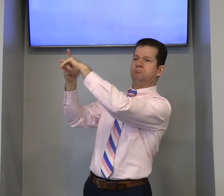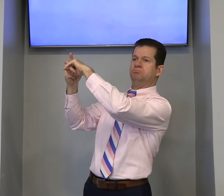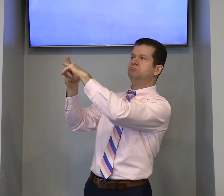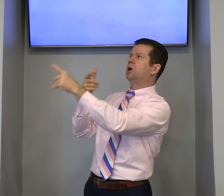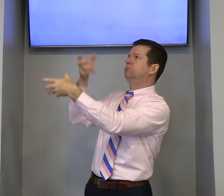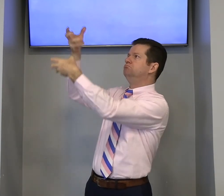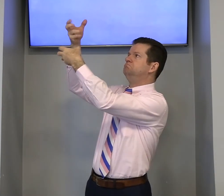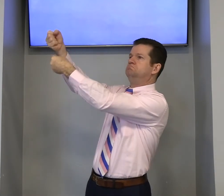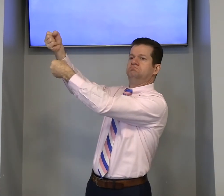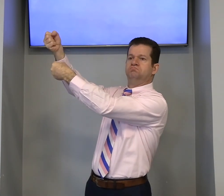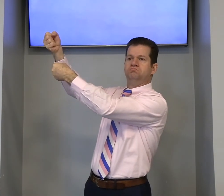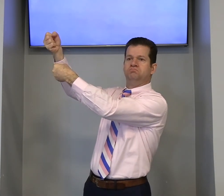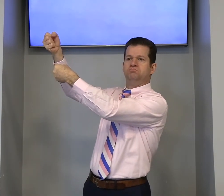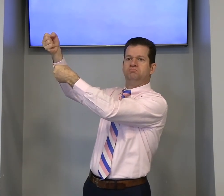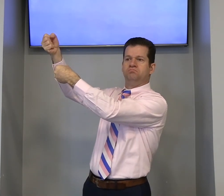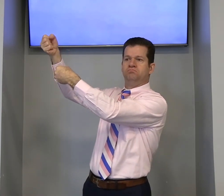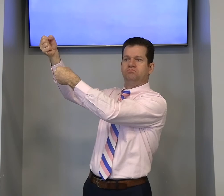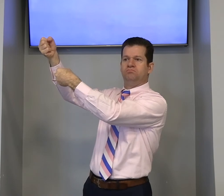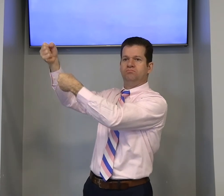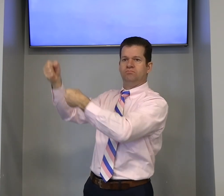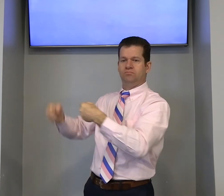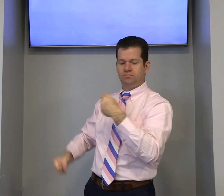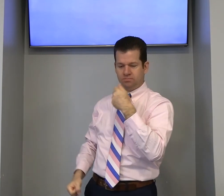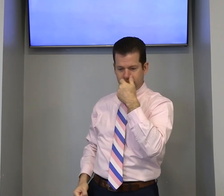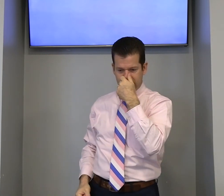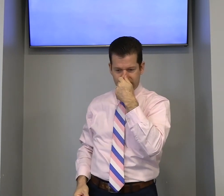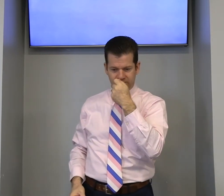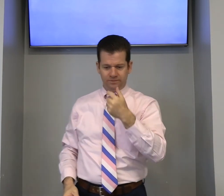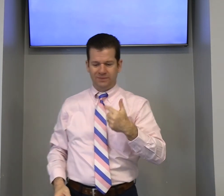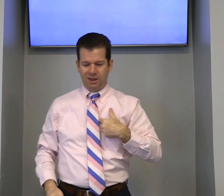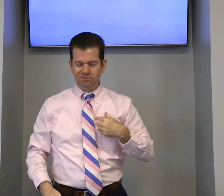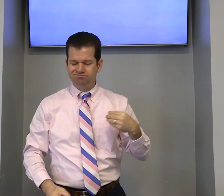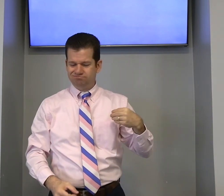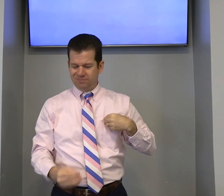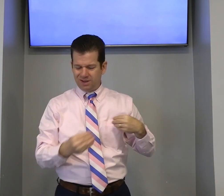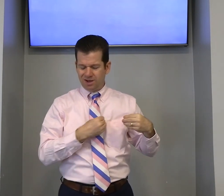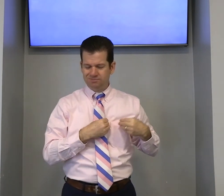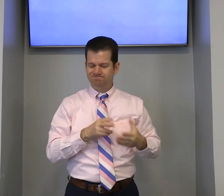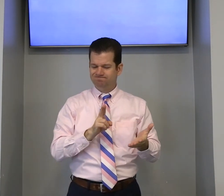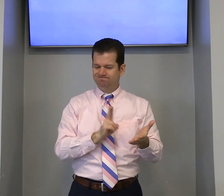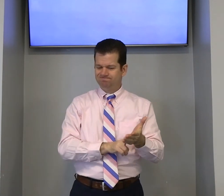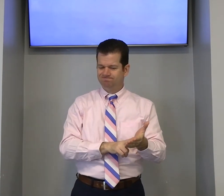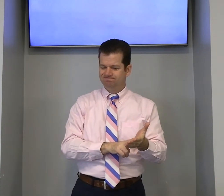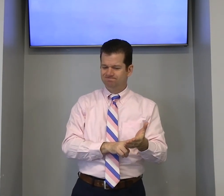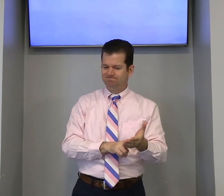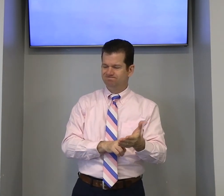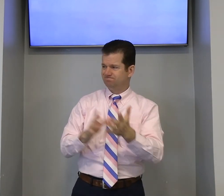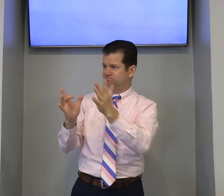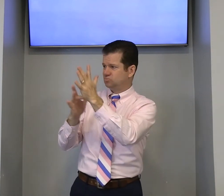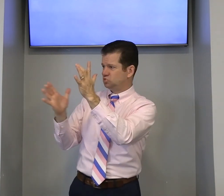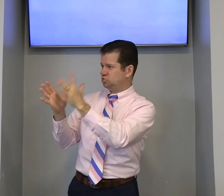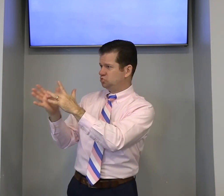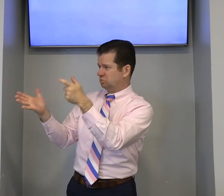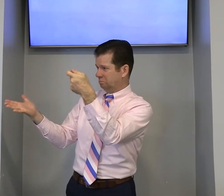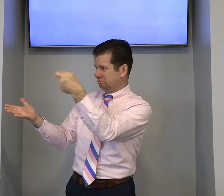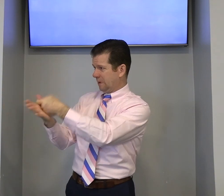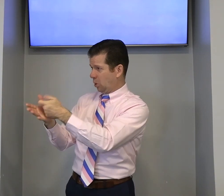obras. Precisa olhar para Jesus, para a cruz e crer. Pecado sim nós temos, mas